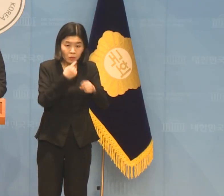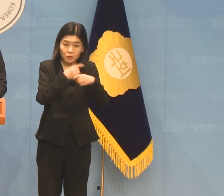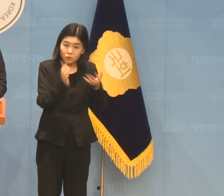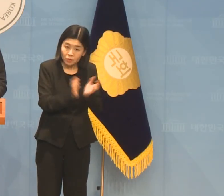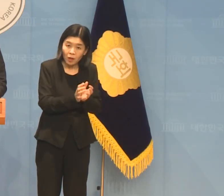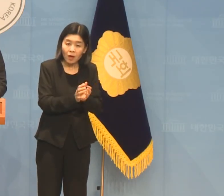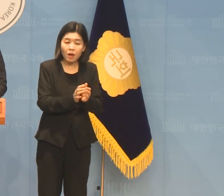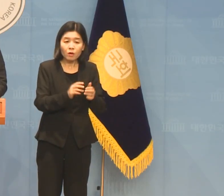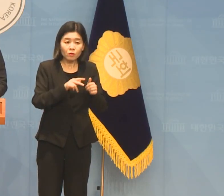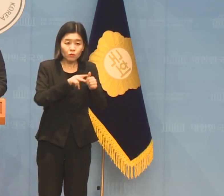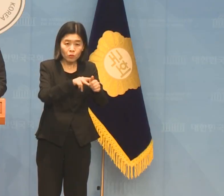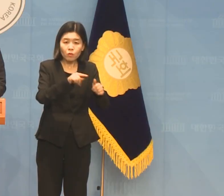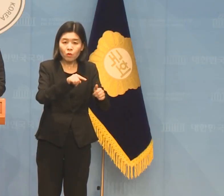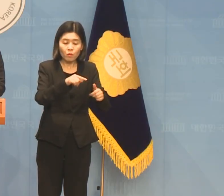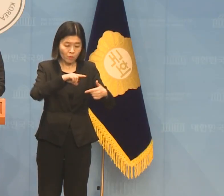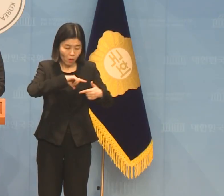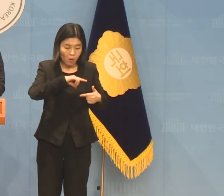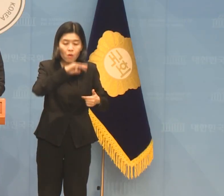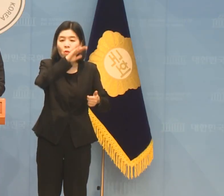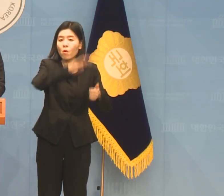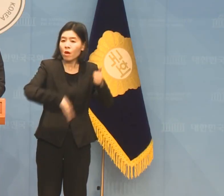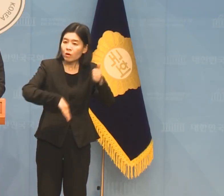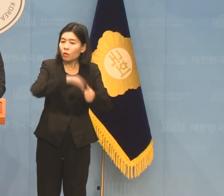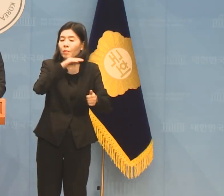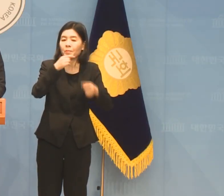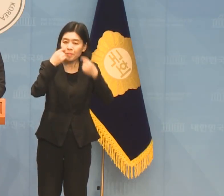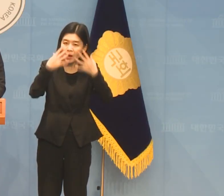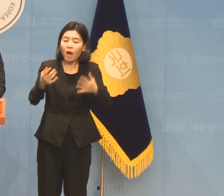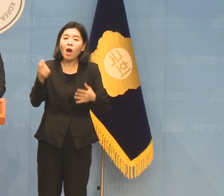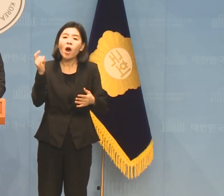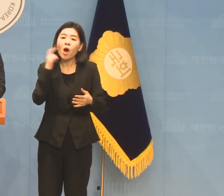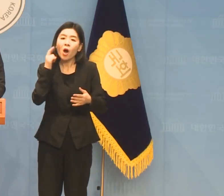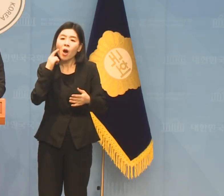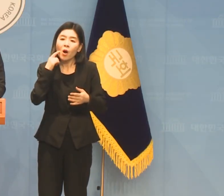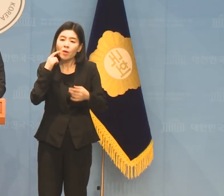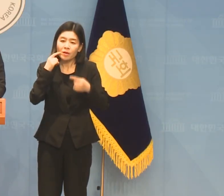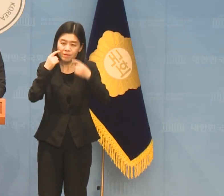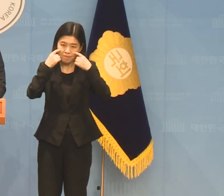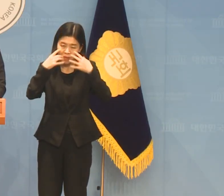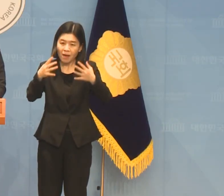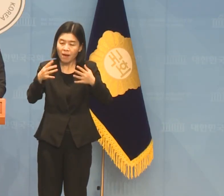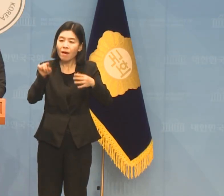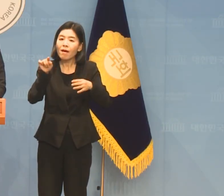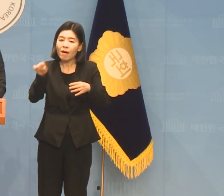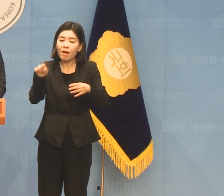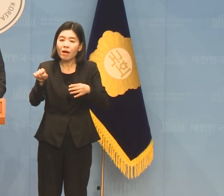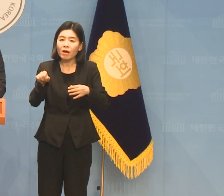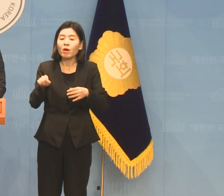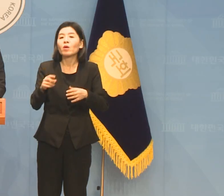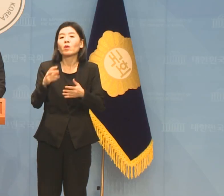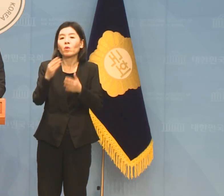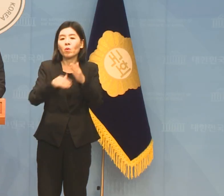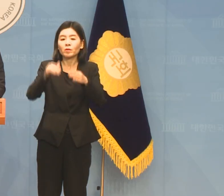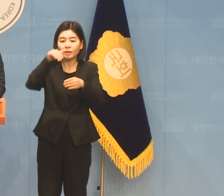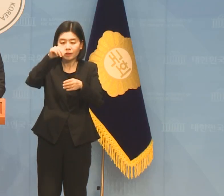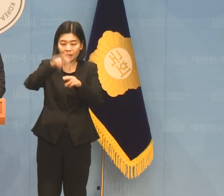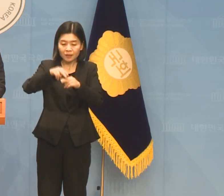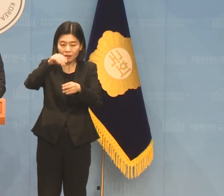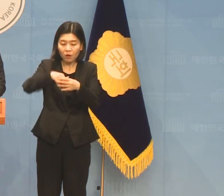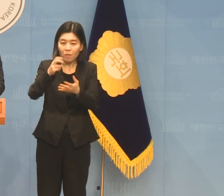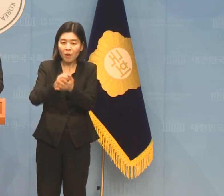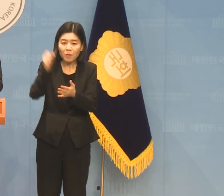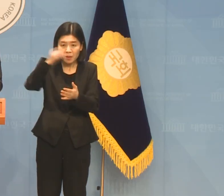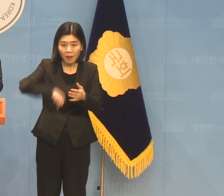명예를 훼손하였습니다. 이는 허위사실 적시 명예훼손이며 공직선거법 90조 1항을 위반한 것으로서 중앙선거관리위원회에